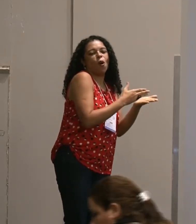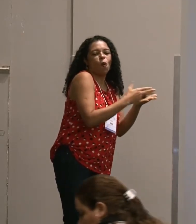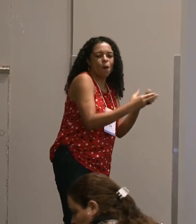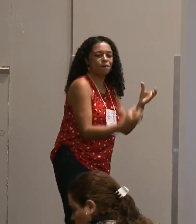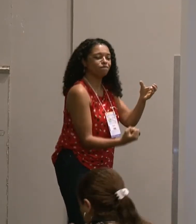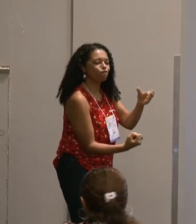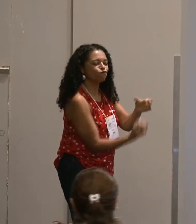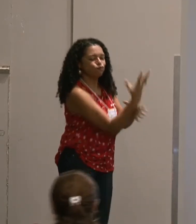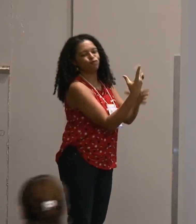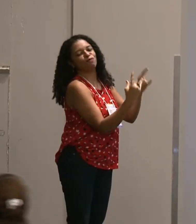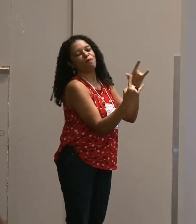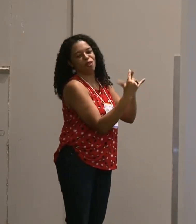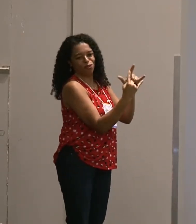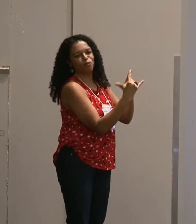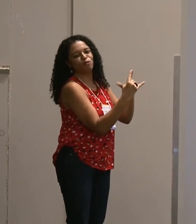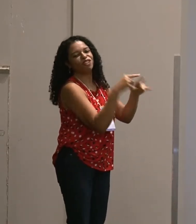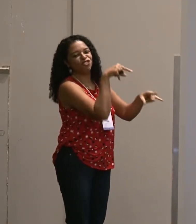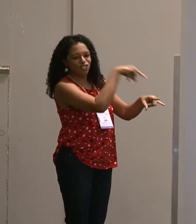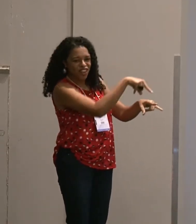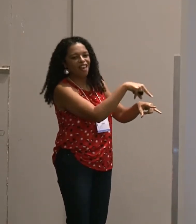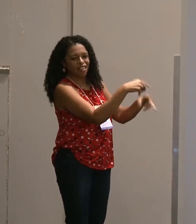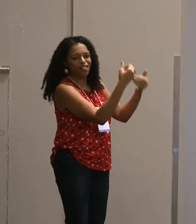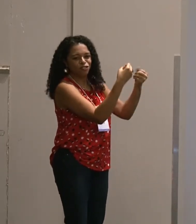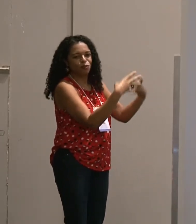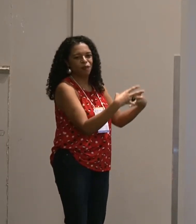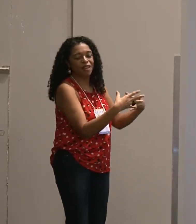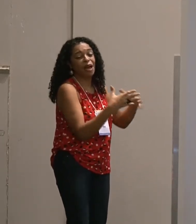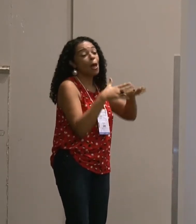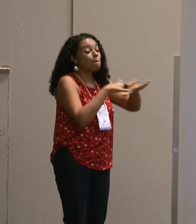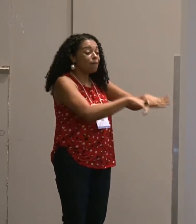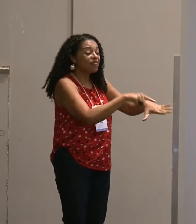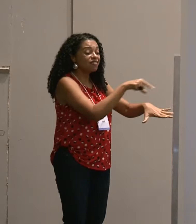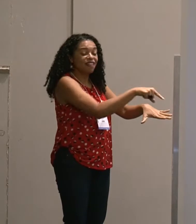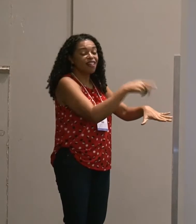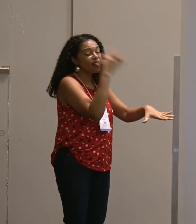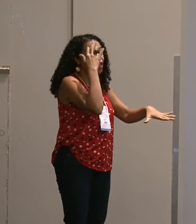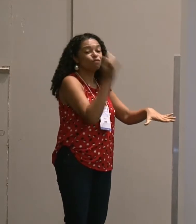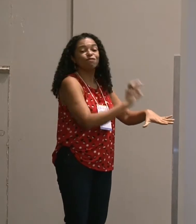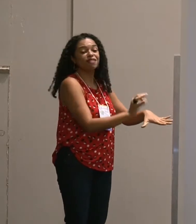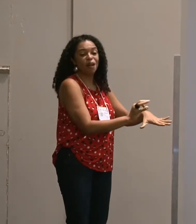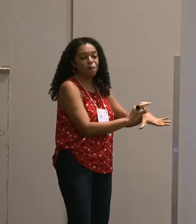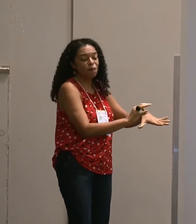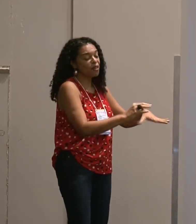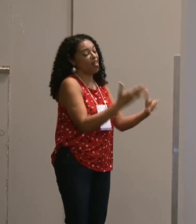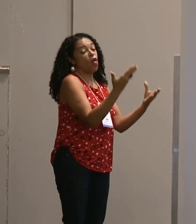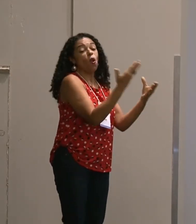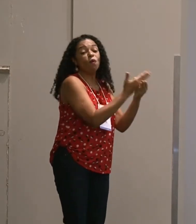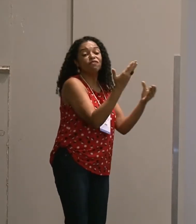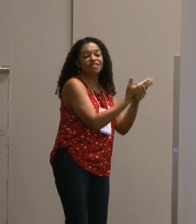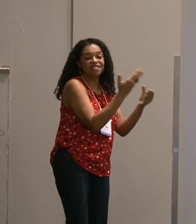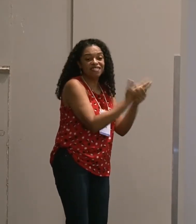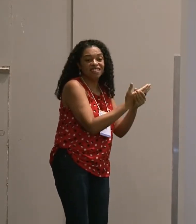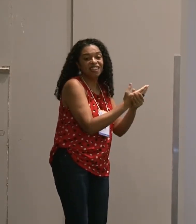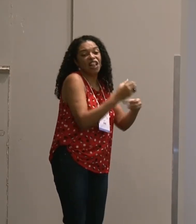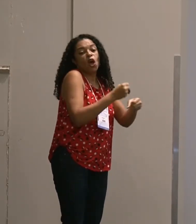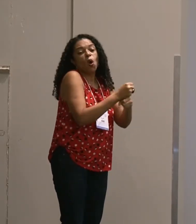profissional que foram iniciadas dentro do INIS mas ainda não se sabe quais